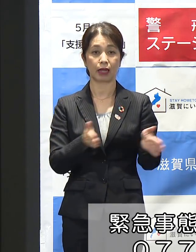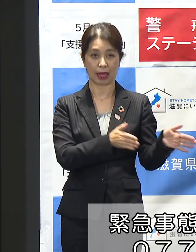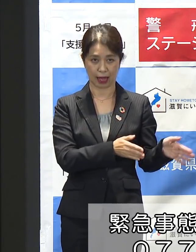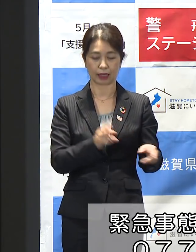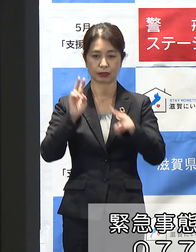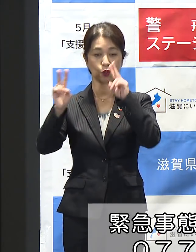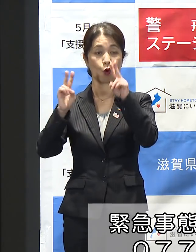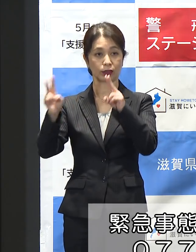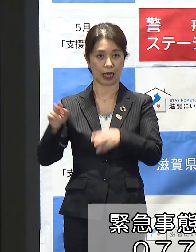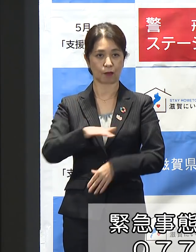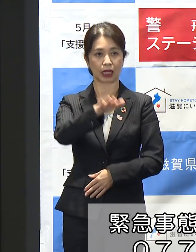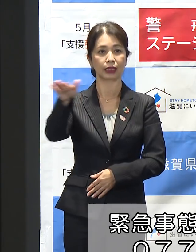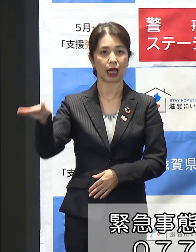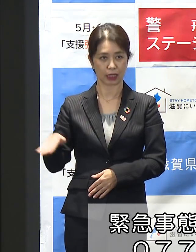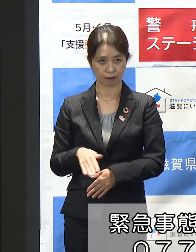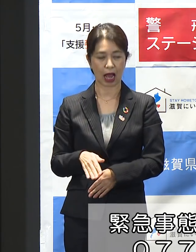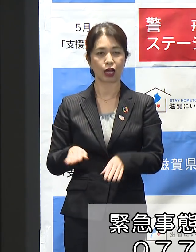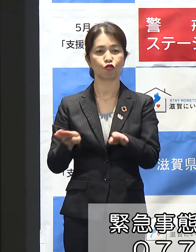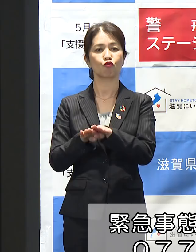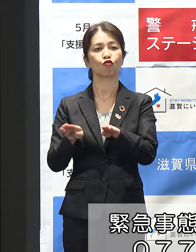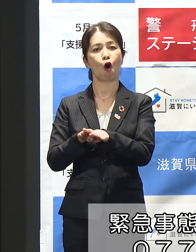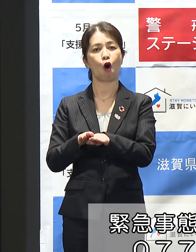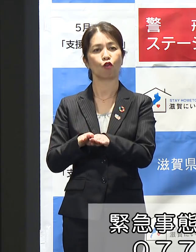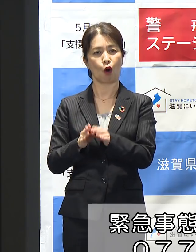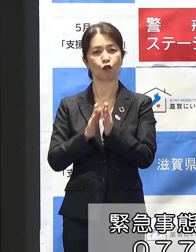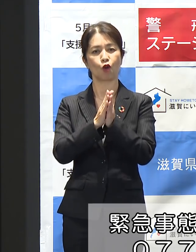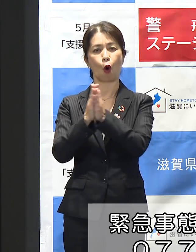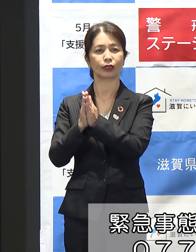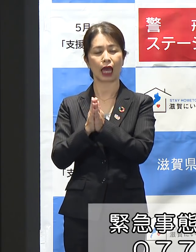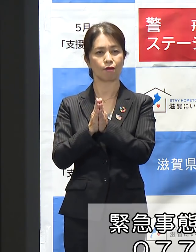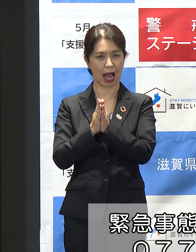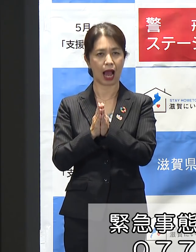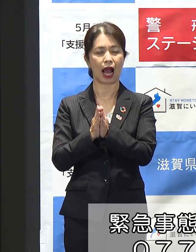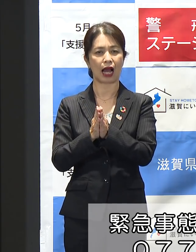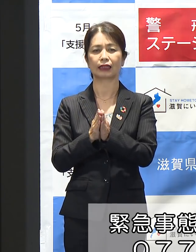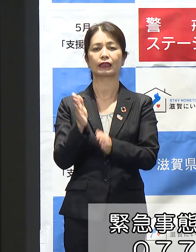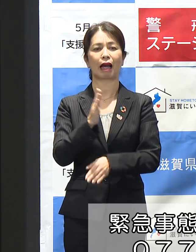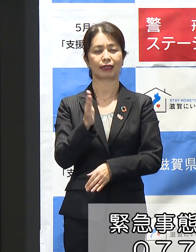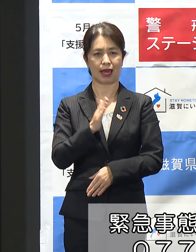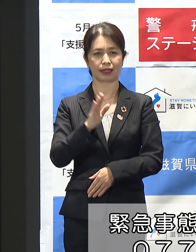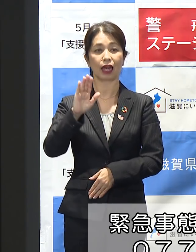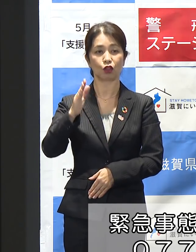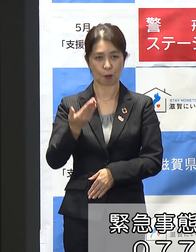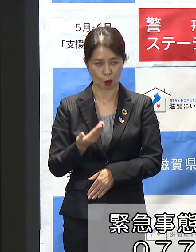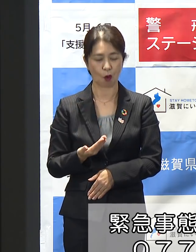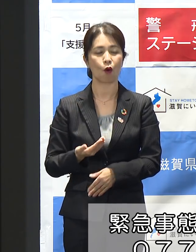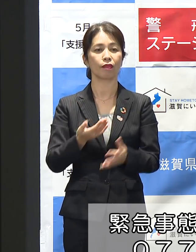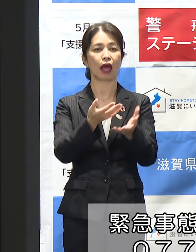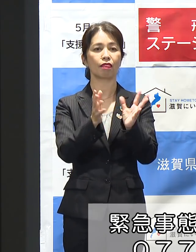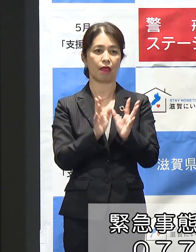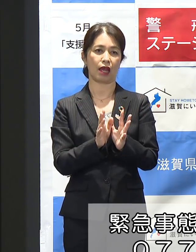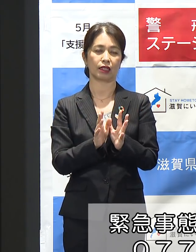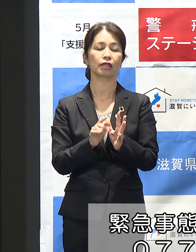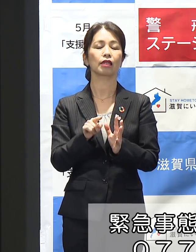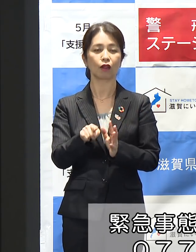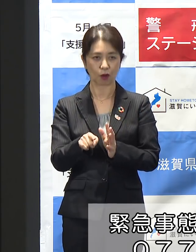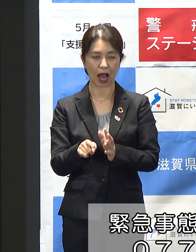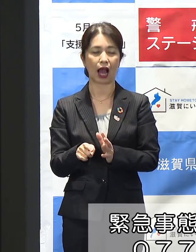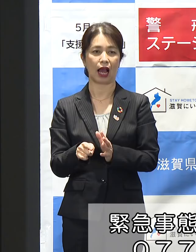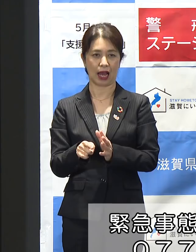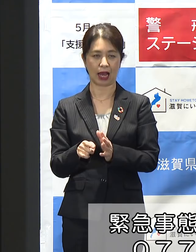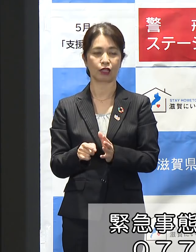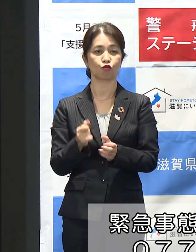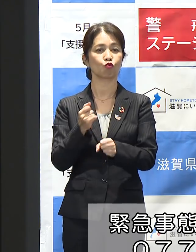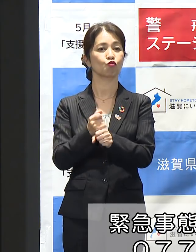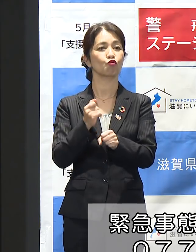様にはいわゆる休業要請は行いませんが、業界や団体が作成しておられますガイド